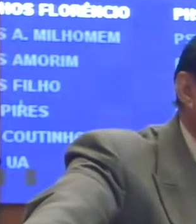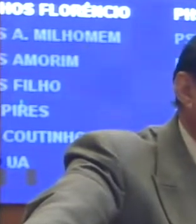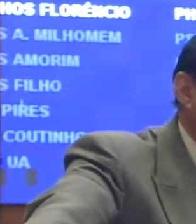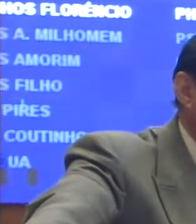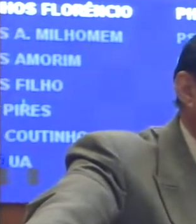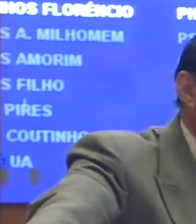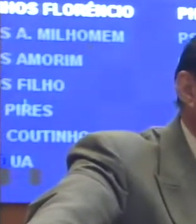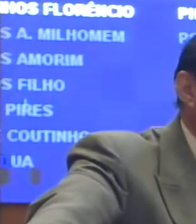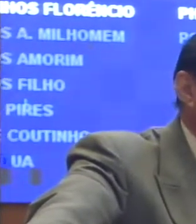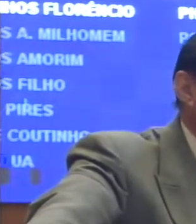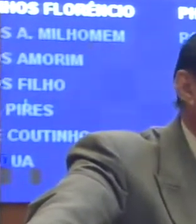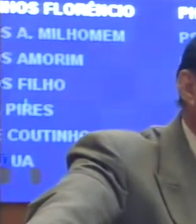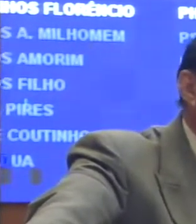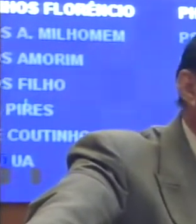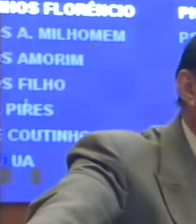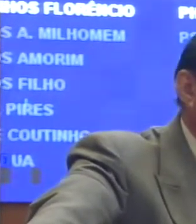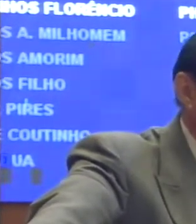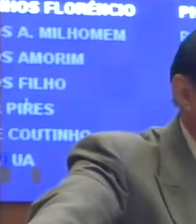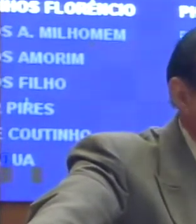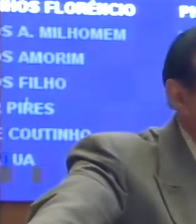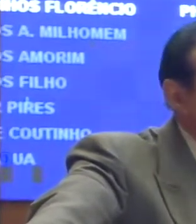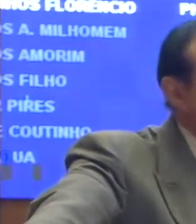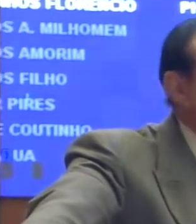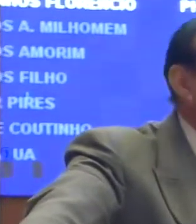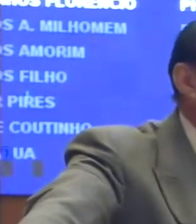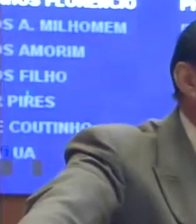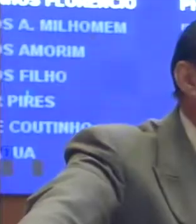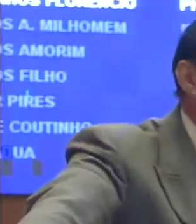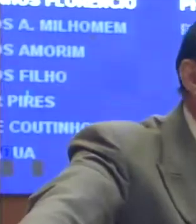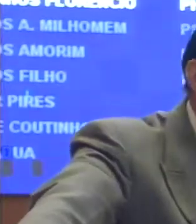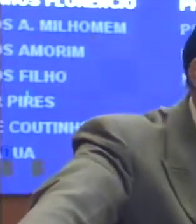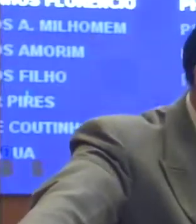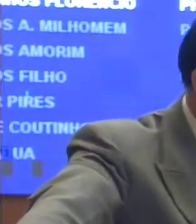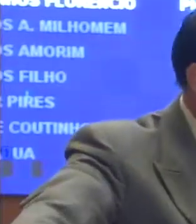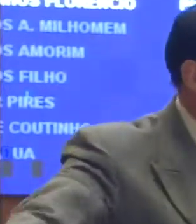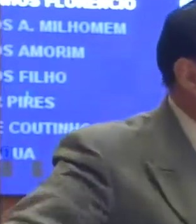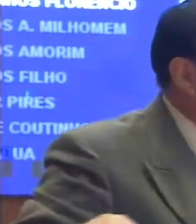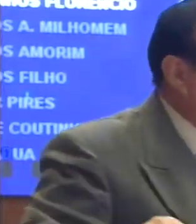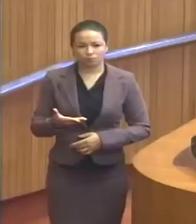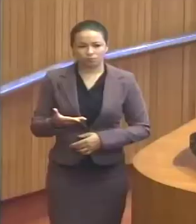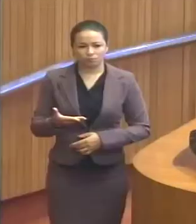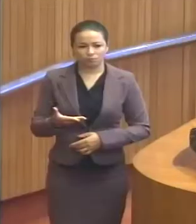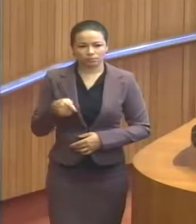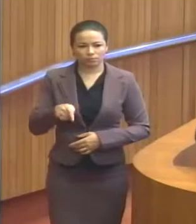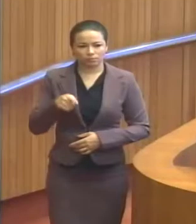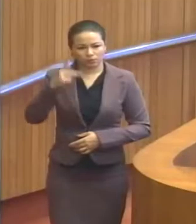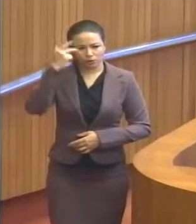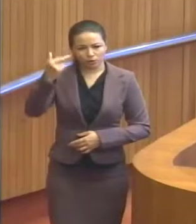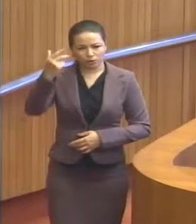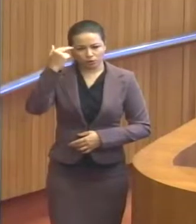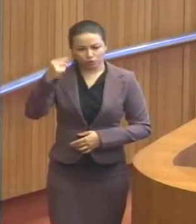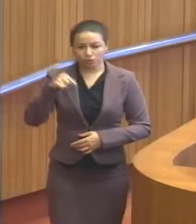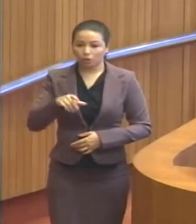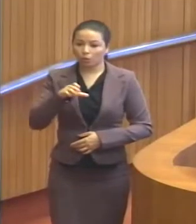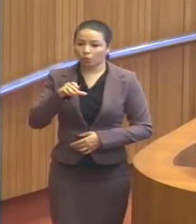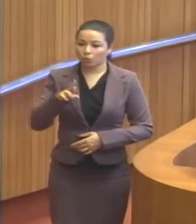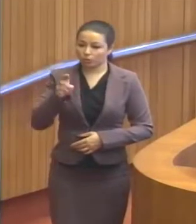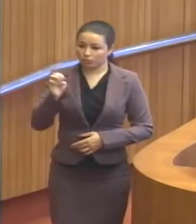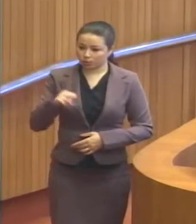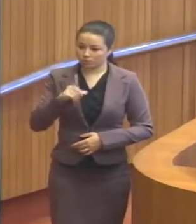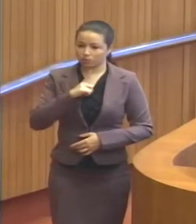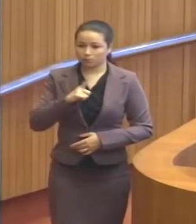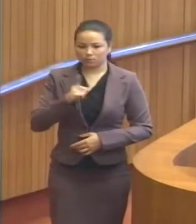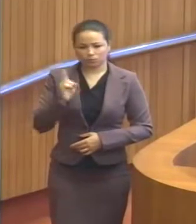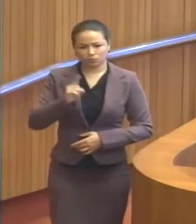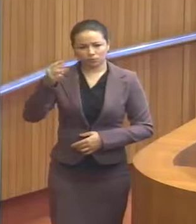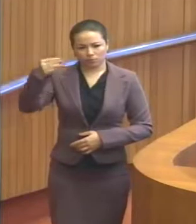de vida foi feita. Mas não conseguiram. pela história que Cotrim tem, não no